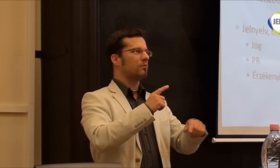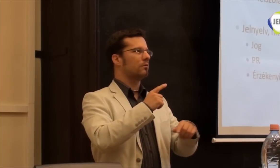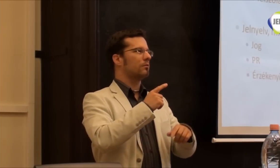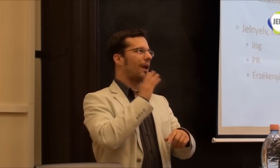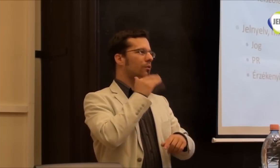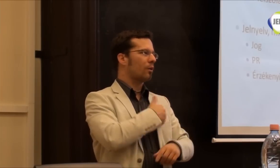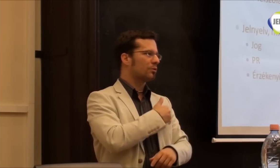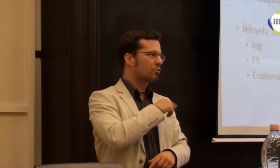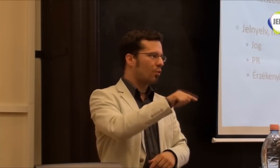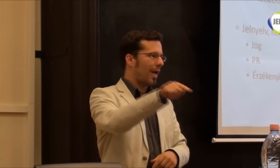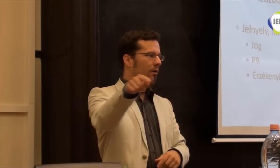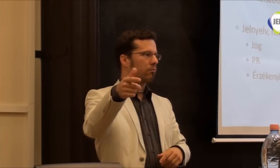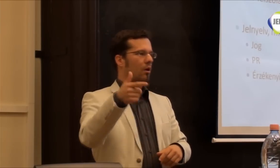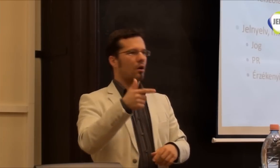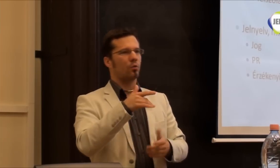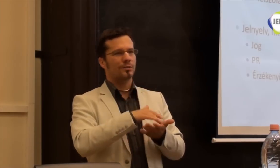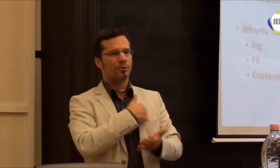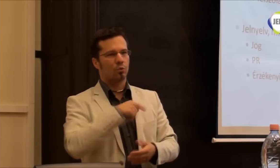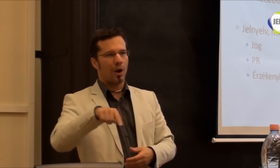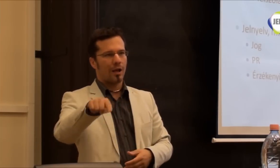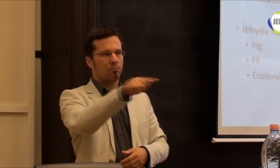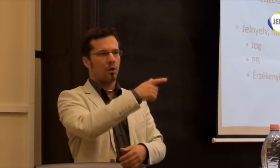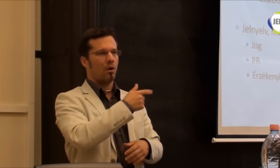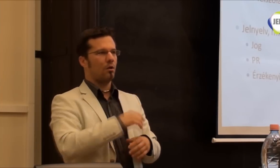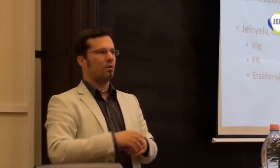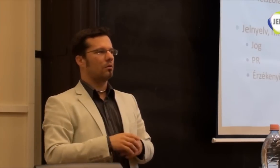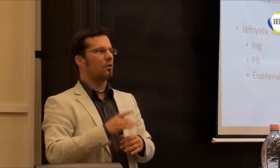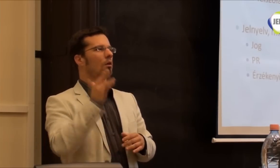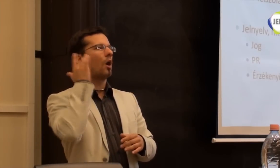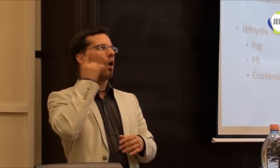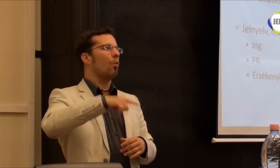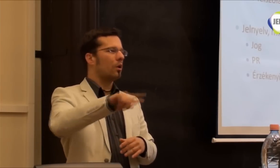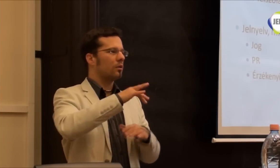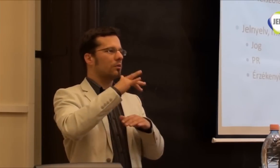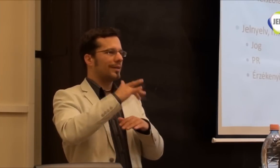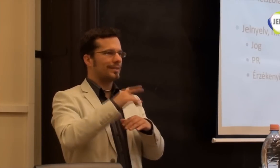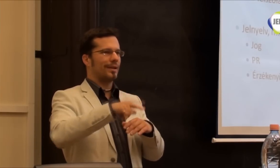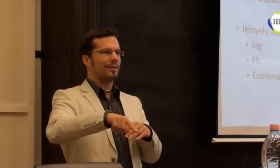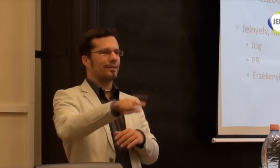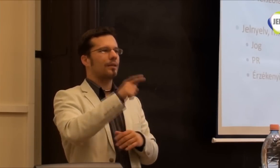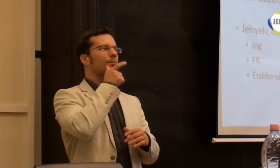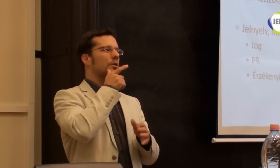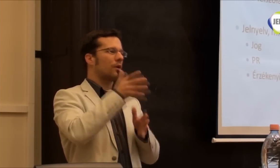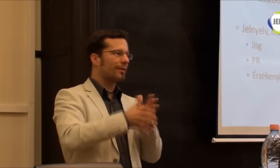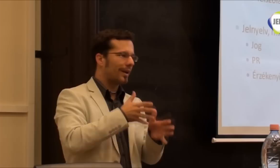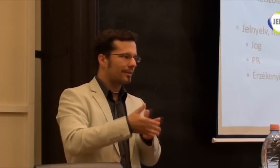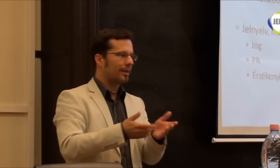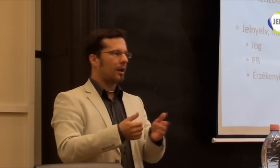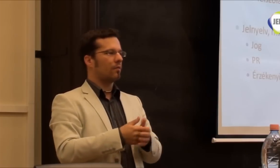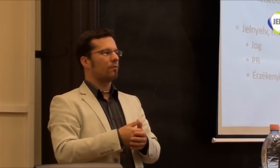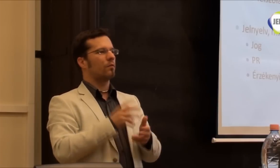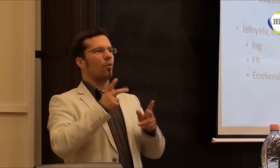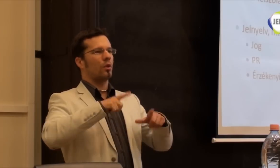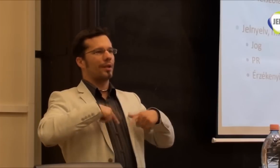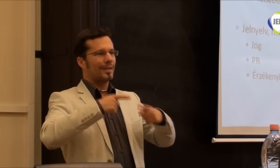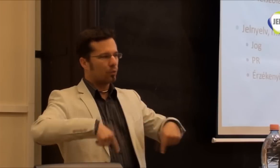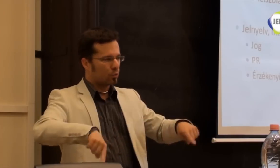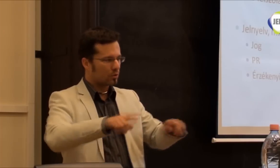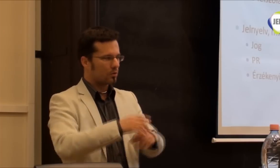Sokan közületek is jártak általános iskolába, középiskolába a hallókat érzékenyíteni, mesélni